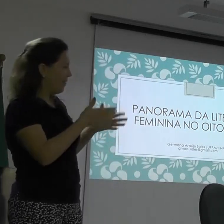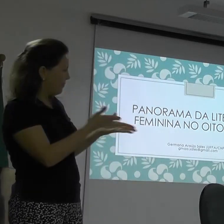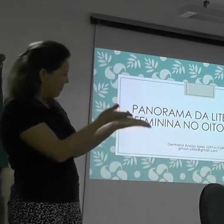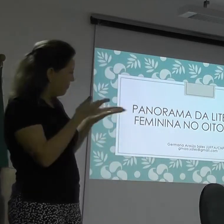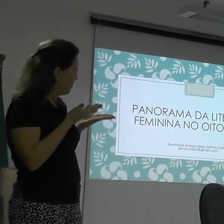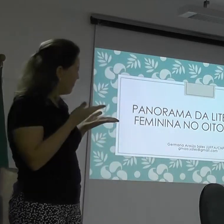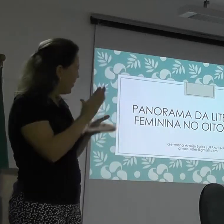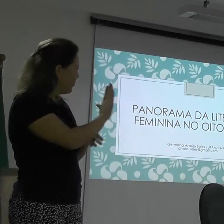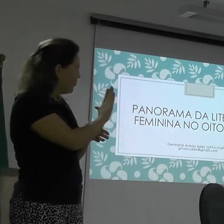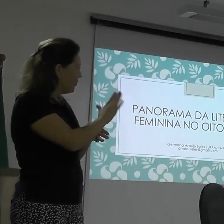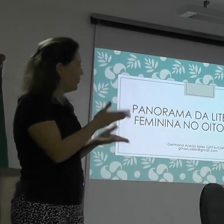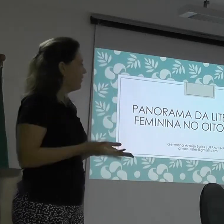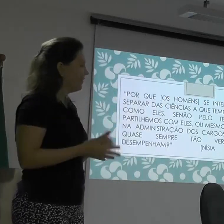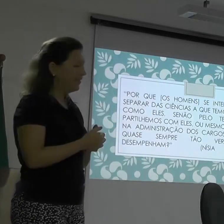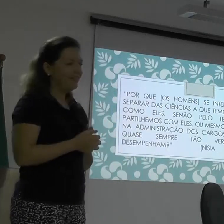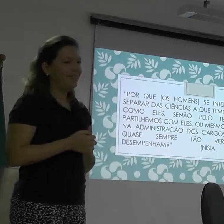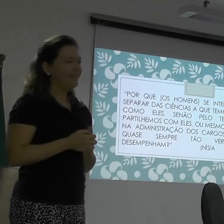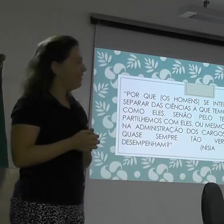Por favor.